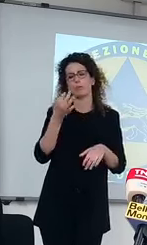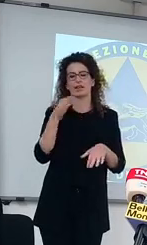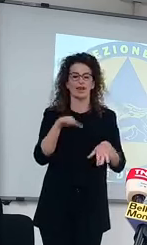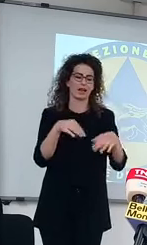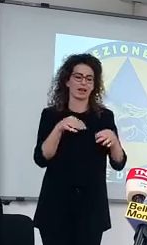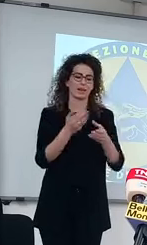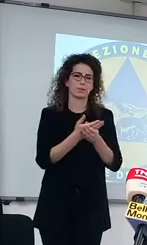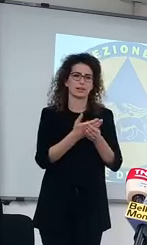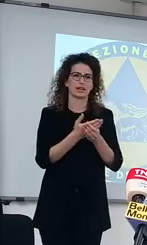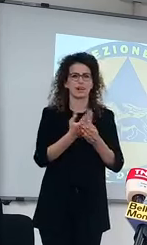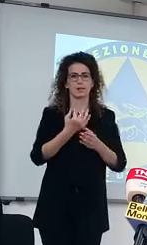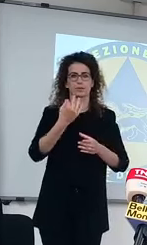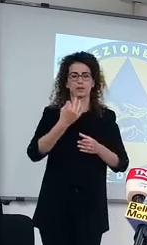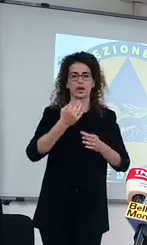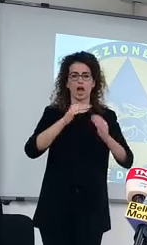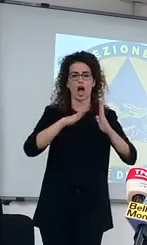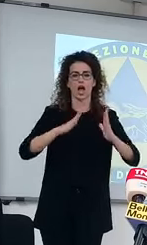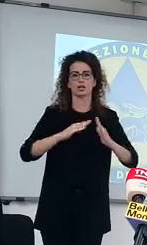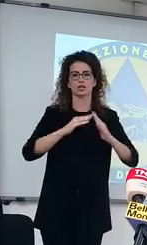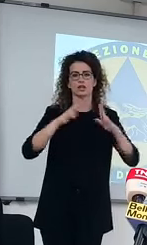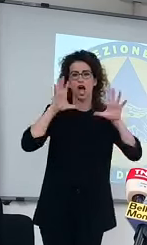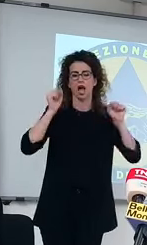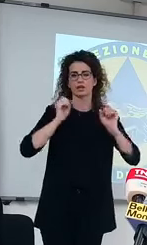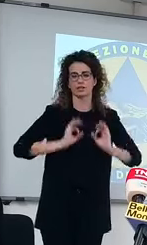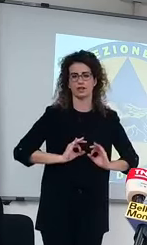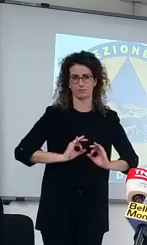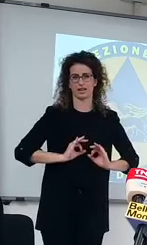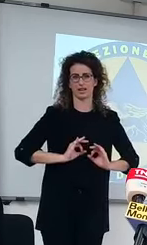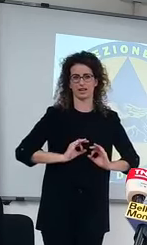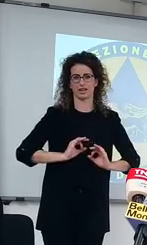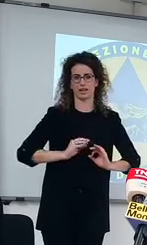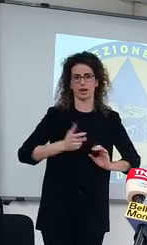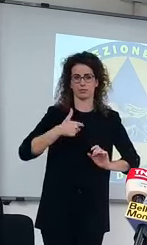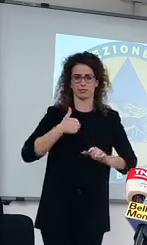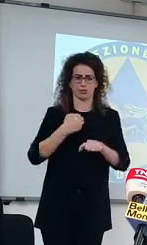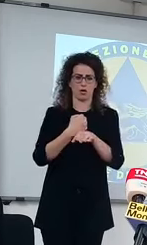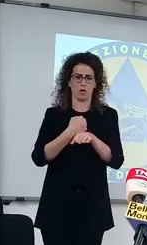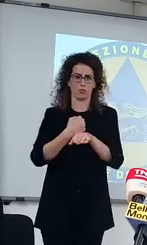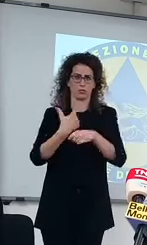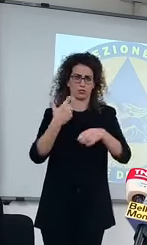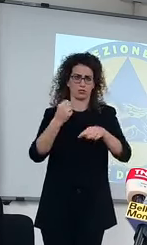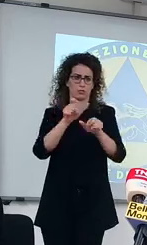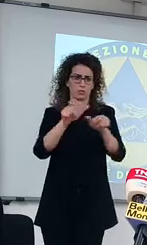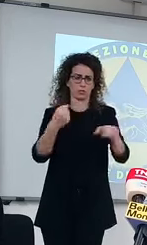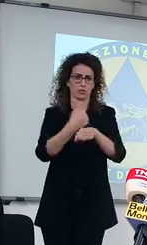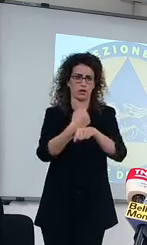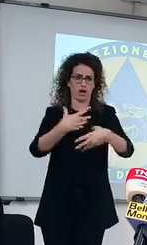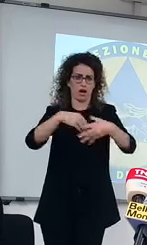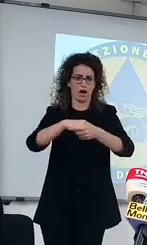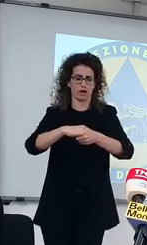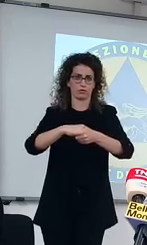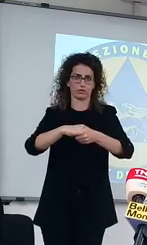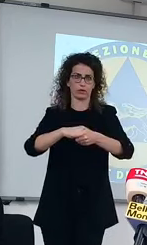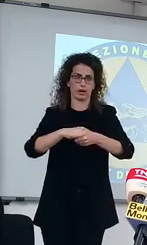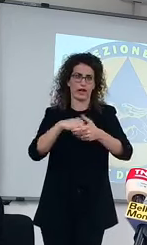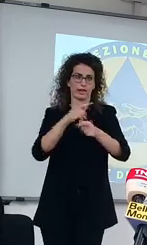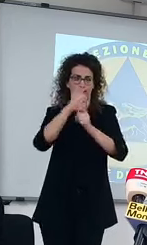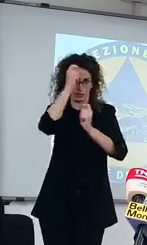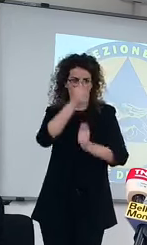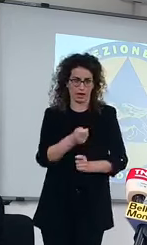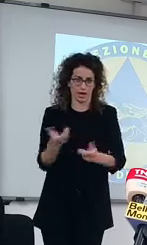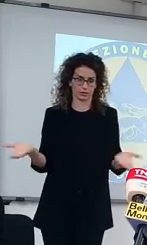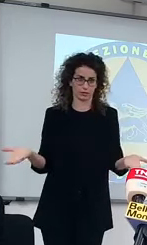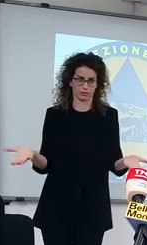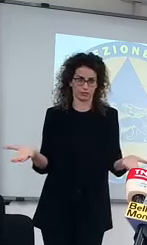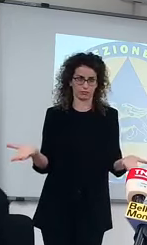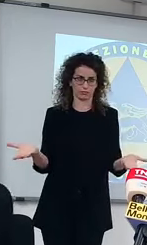da casermaggio, perché lo riterrei anche poco rispettoso nei confronti dei tantissimi operatori che fanno, la stragrande maggioranza fa in maniera eccezionale